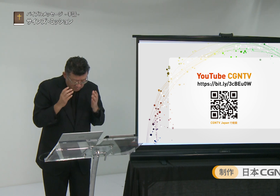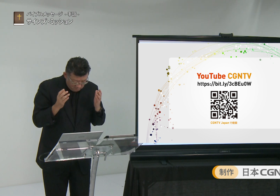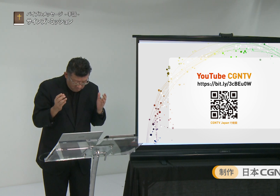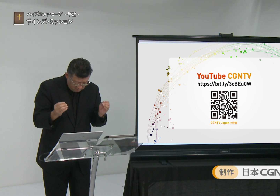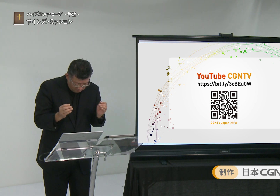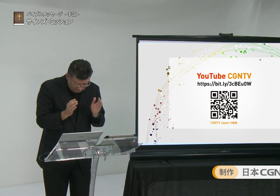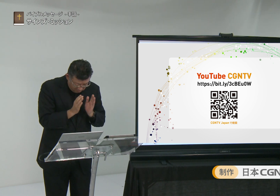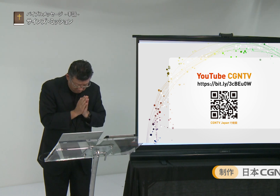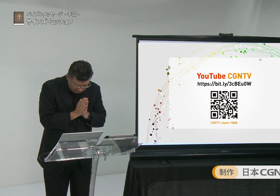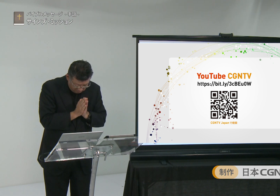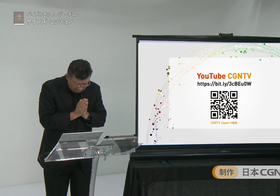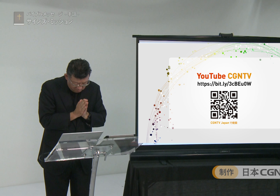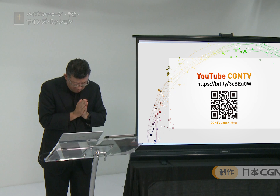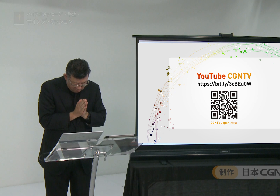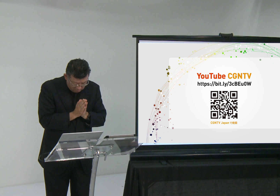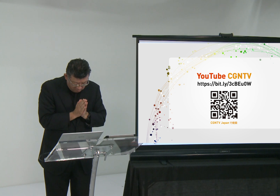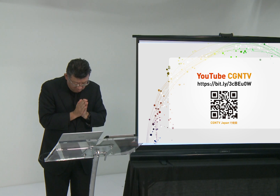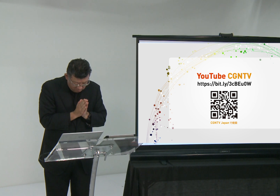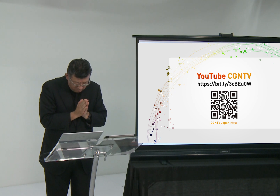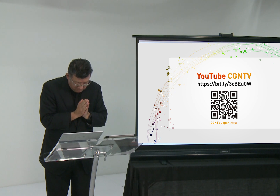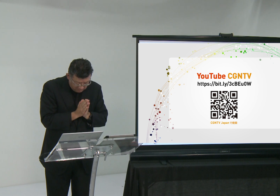てお祈り致しますアーメン